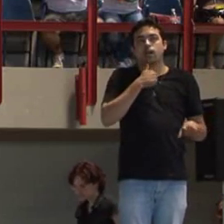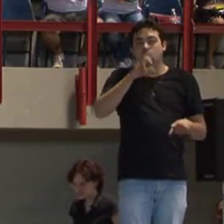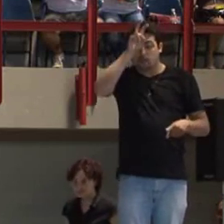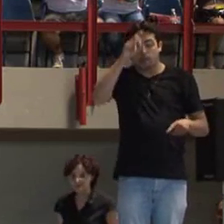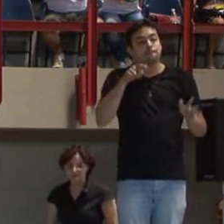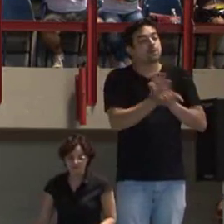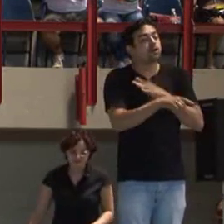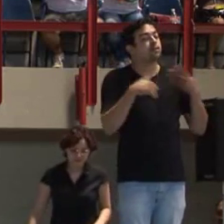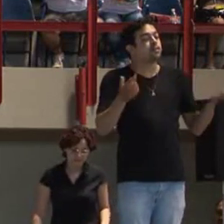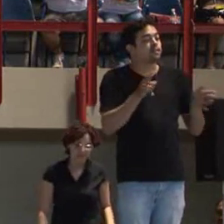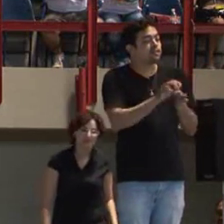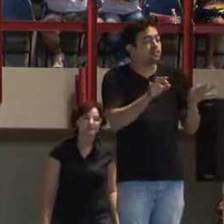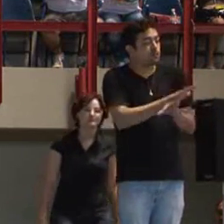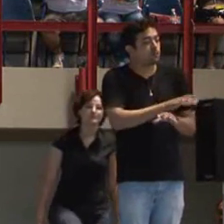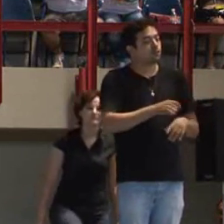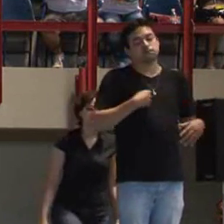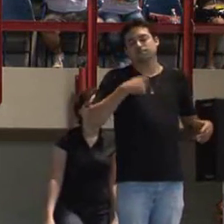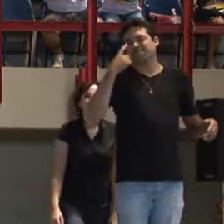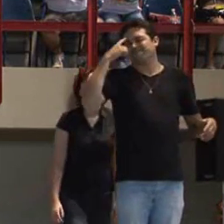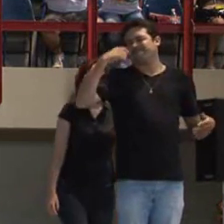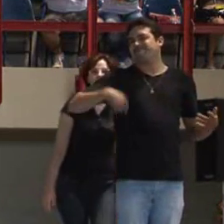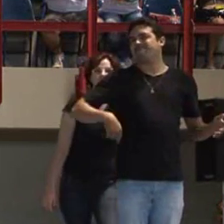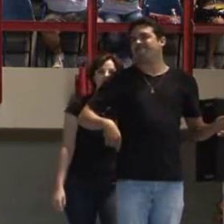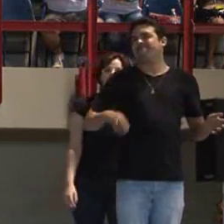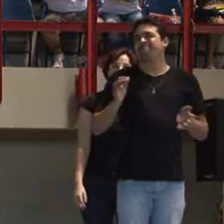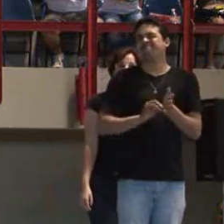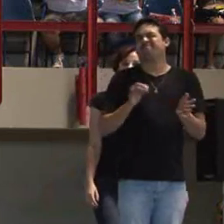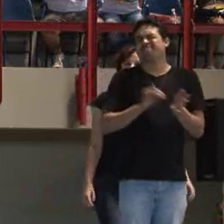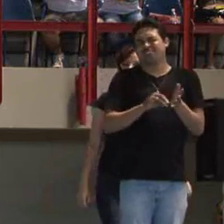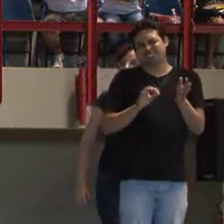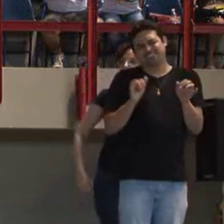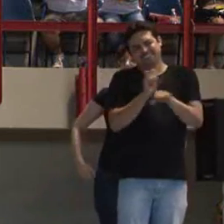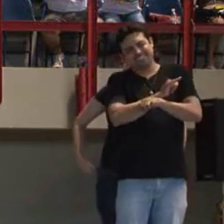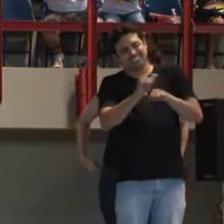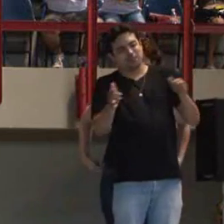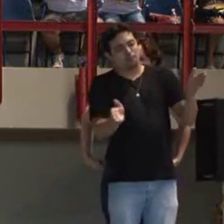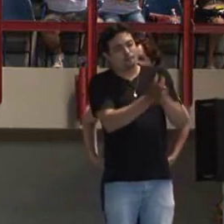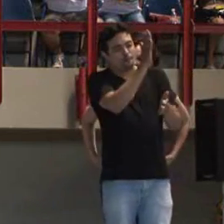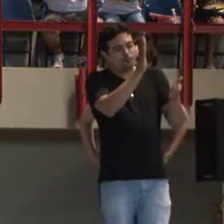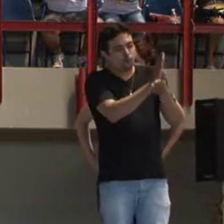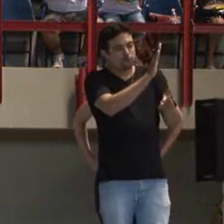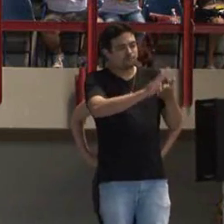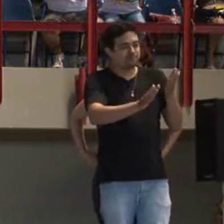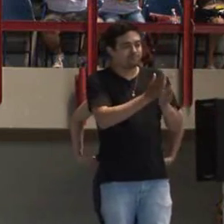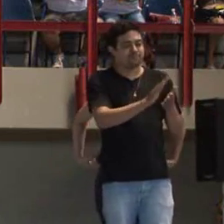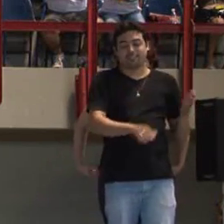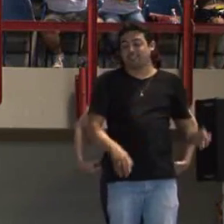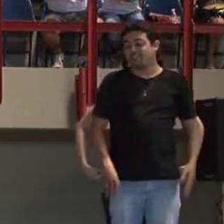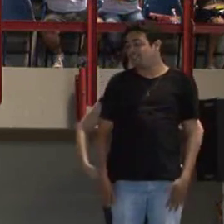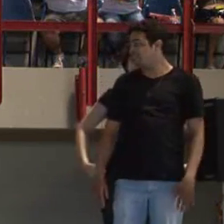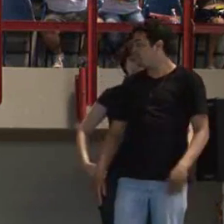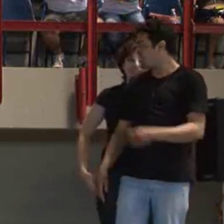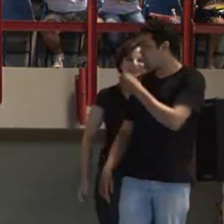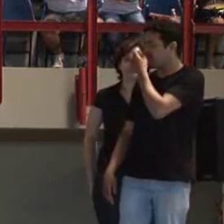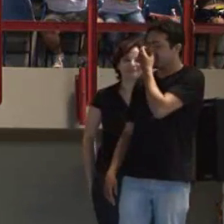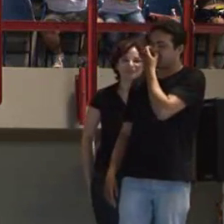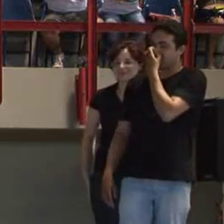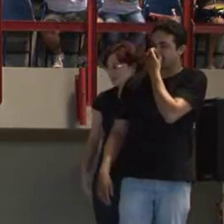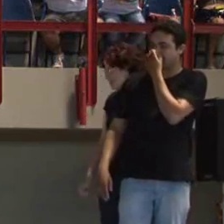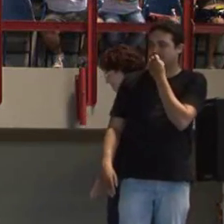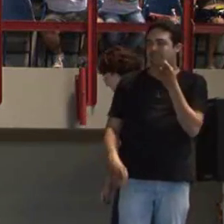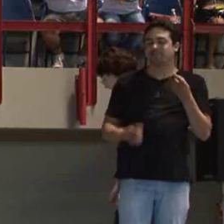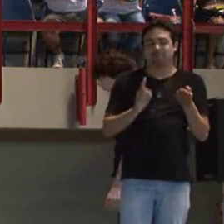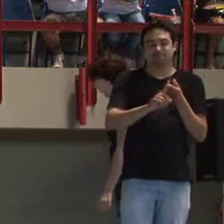a pirâmide, rapaz, doutor, está faltando só o acabamento, agora está... Não, mas termina quanto? Não, isso